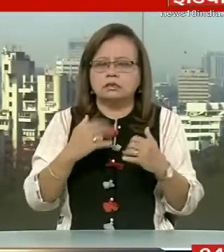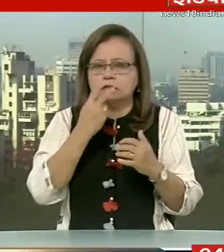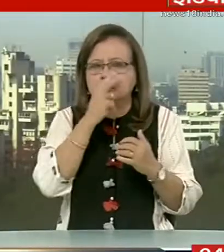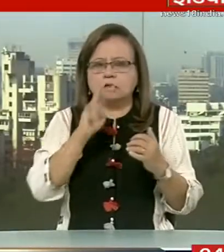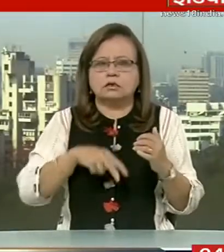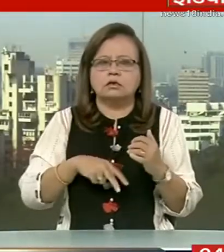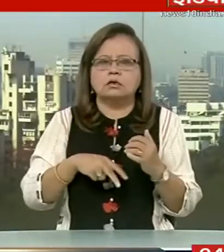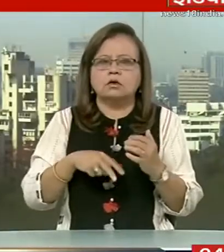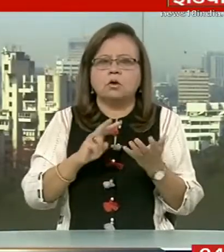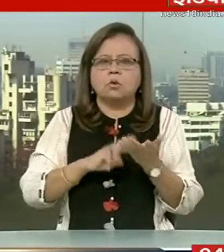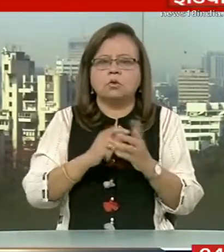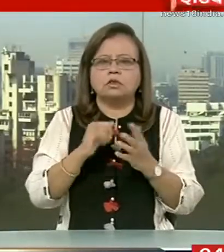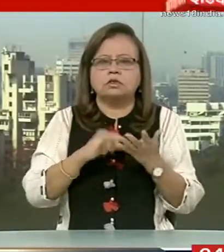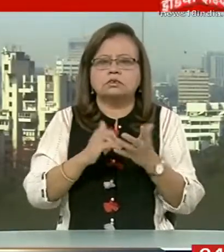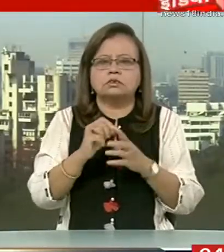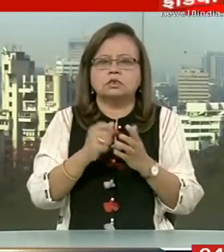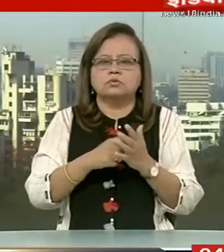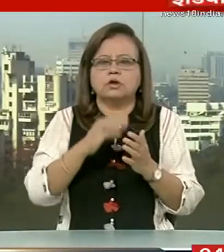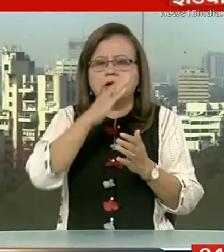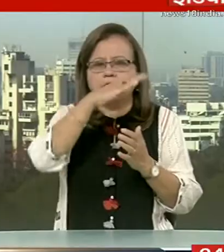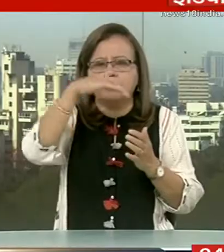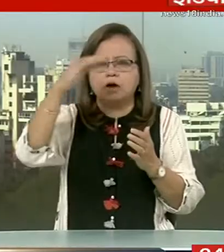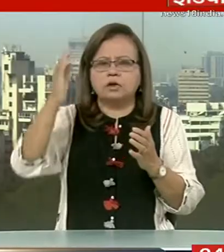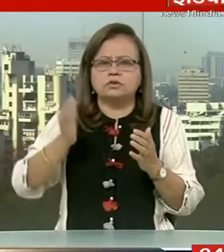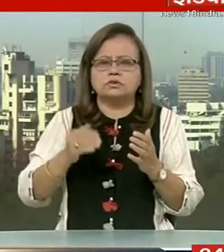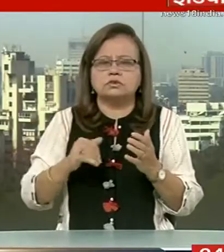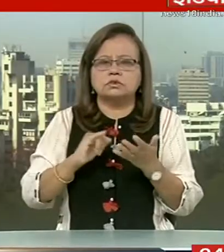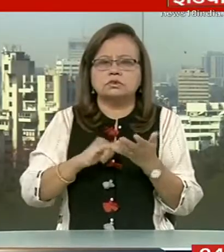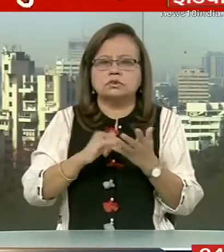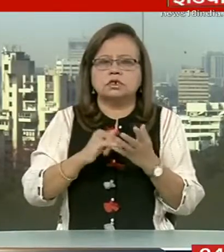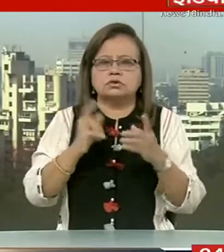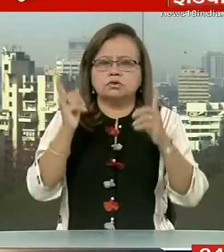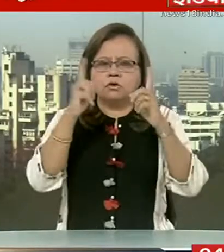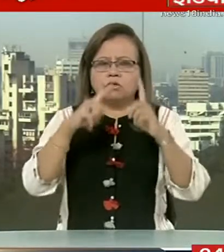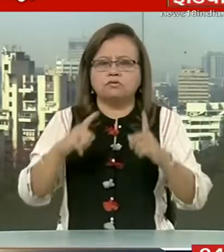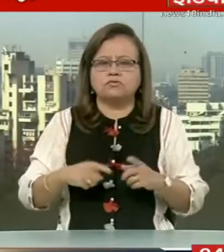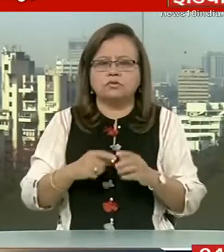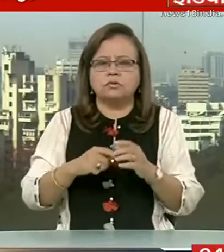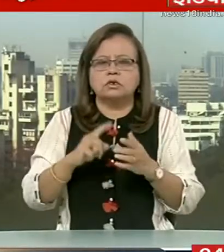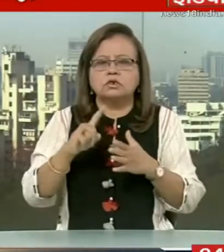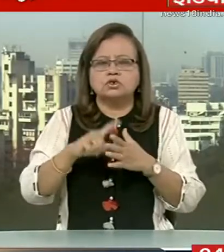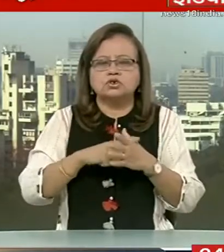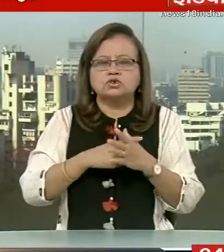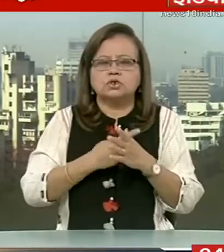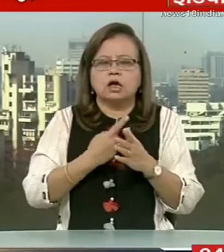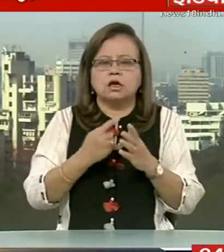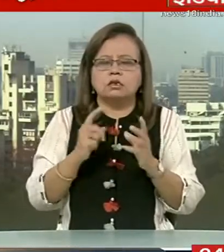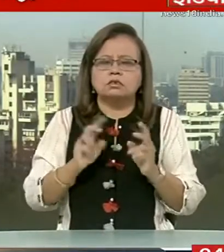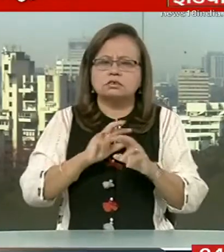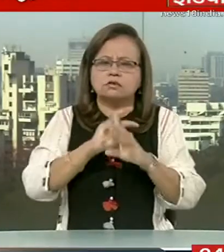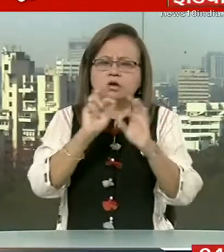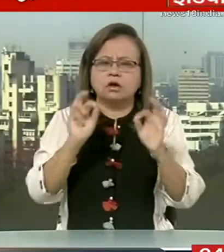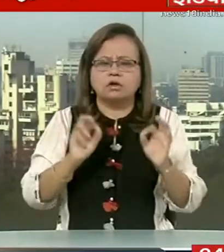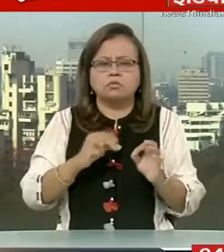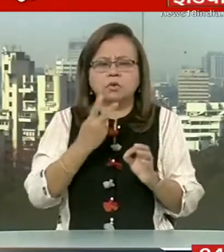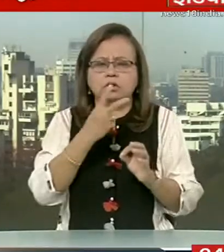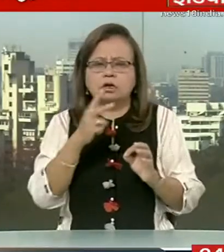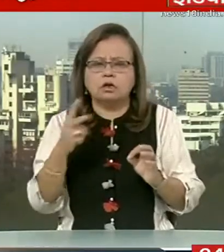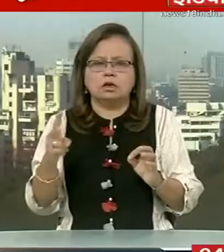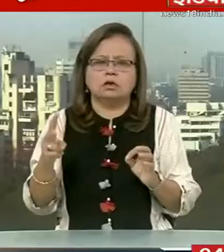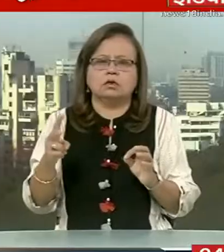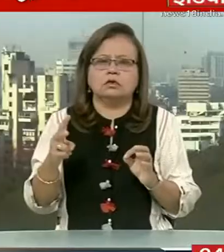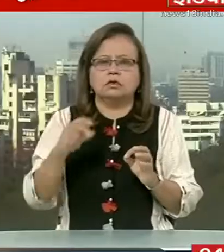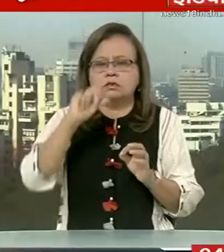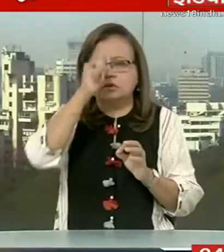आए विंध्य और सतपुड़ा पहाड़ियों से घिरा हस्ताक्षरित में जंगल सफारी कई मामलों में अद्वितीय